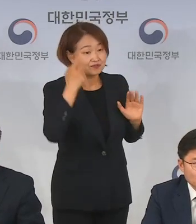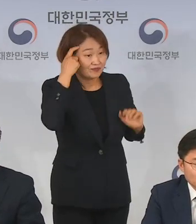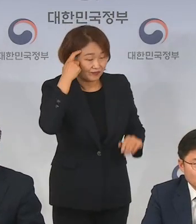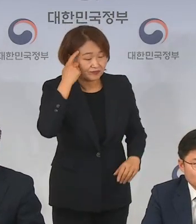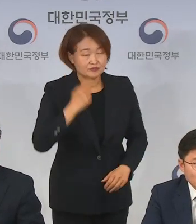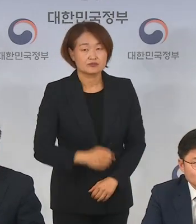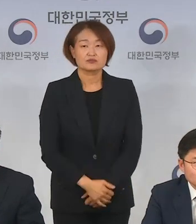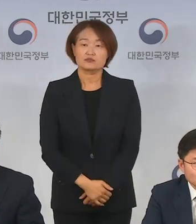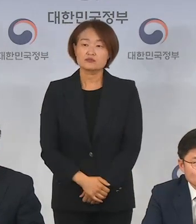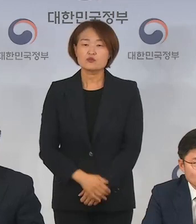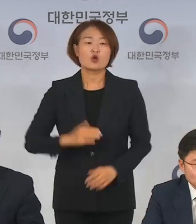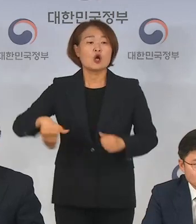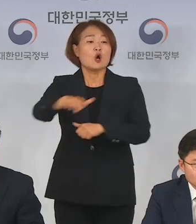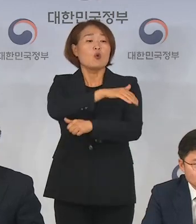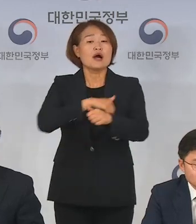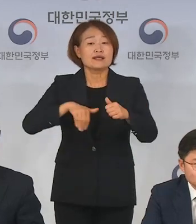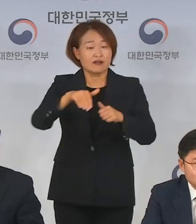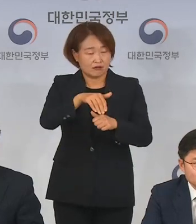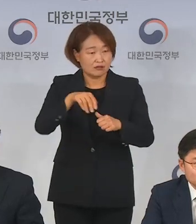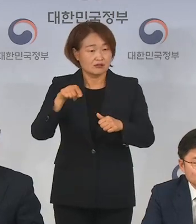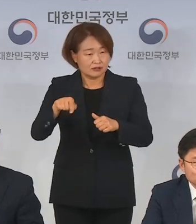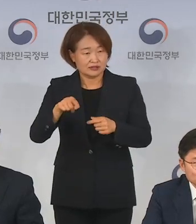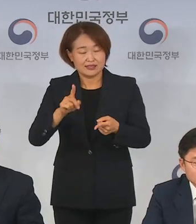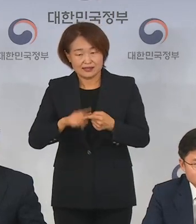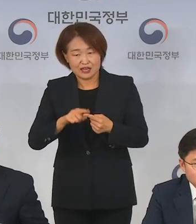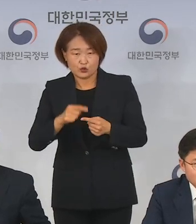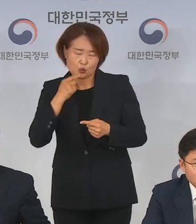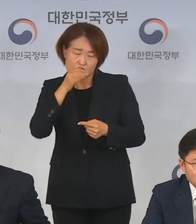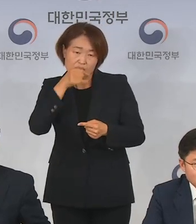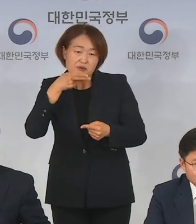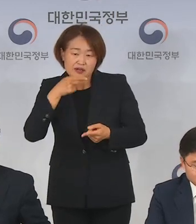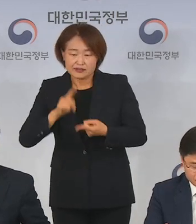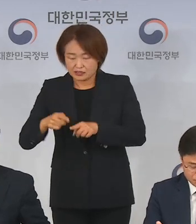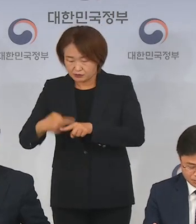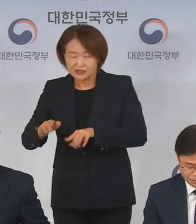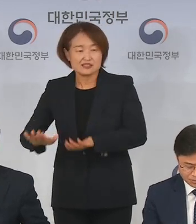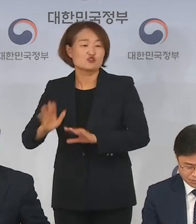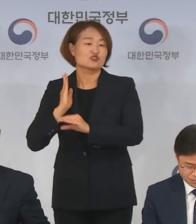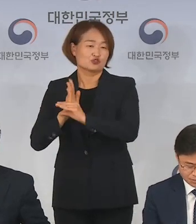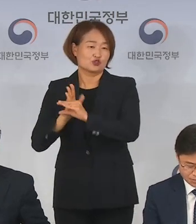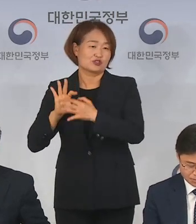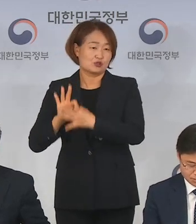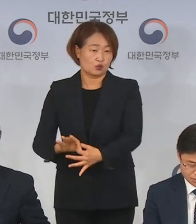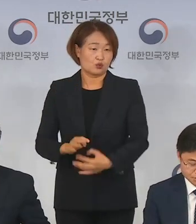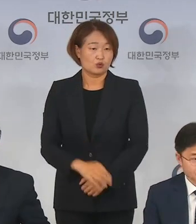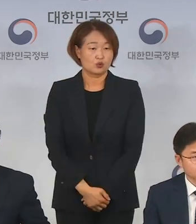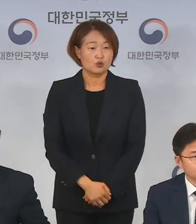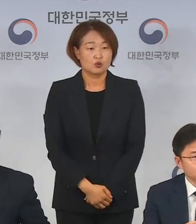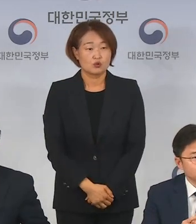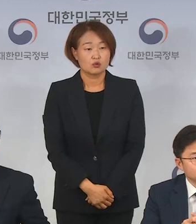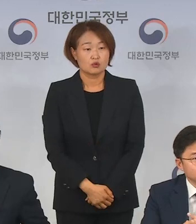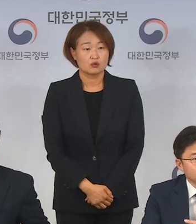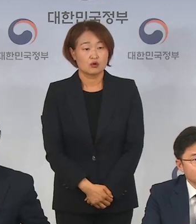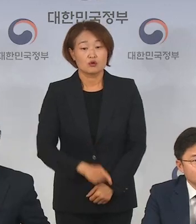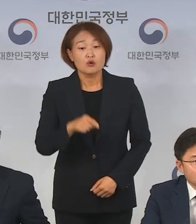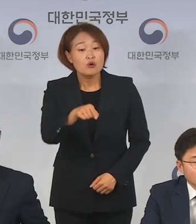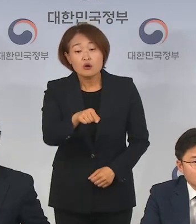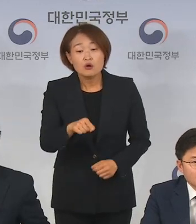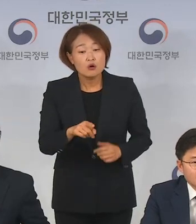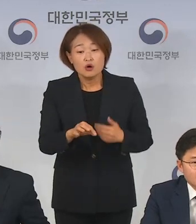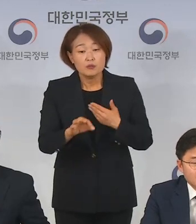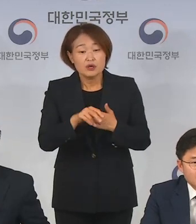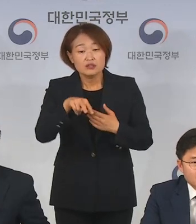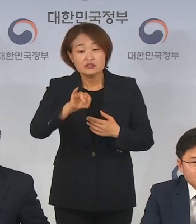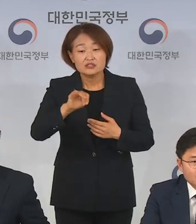있고요. 환경 시료와 관련해서는 지금 현재 분석 중에 있습니다. 죄송한데 그 시료는 혹시 언제 확보가